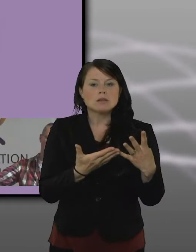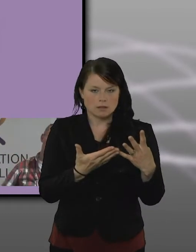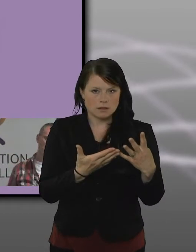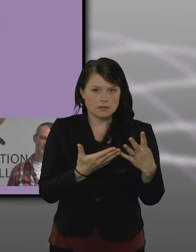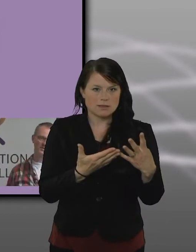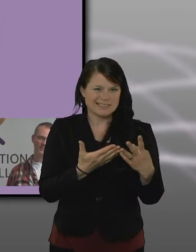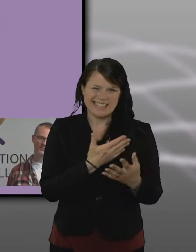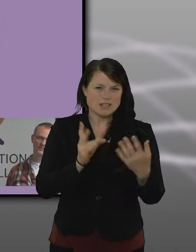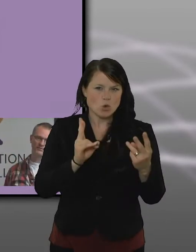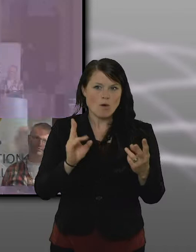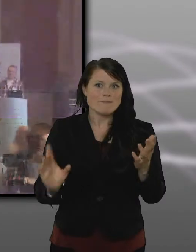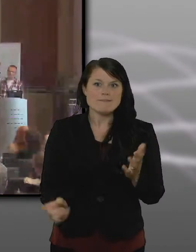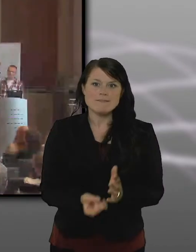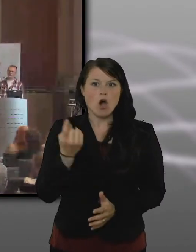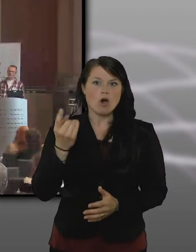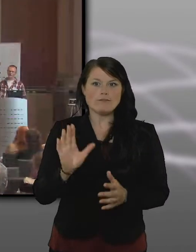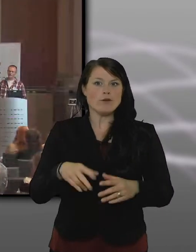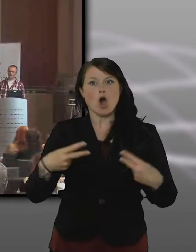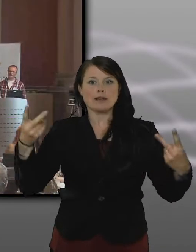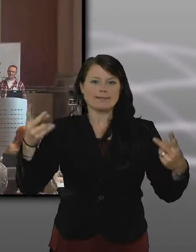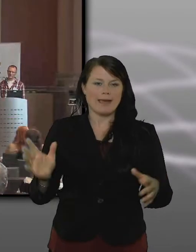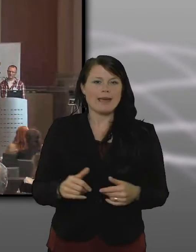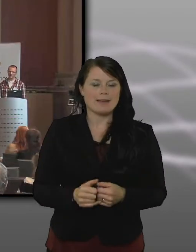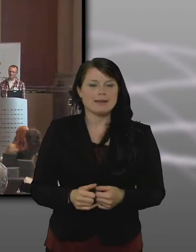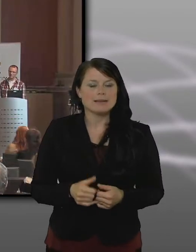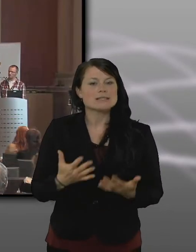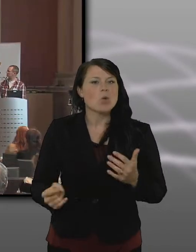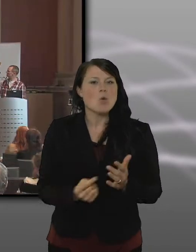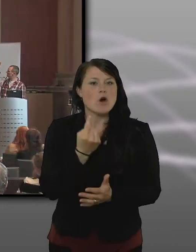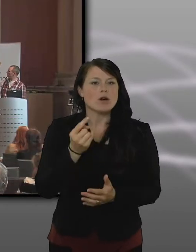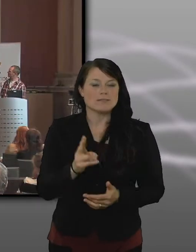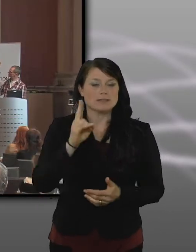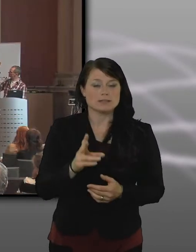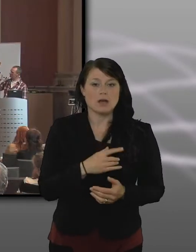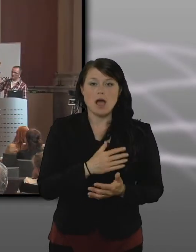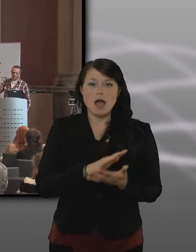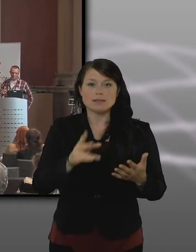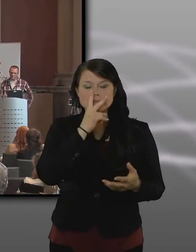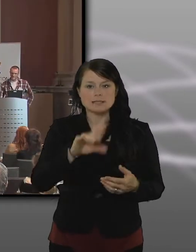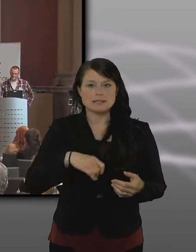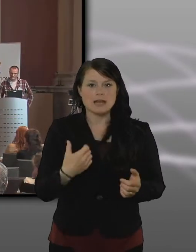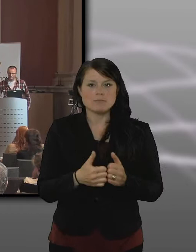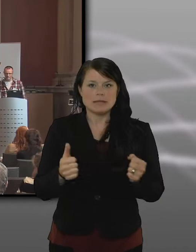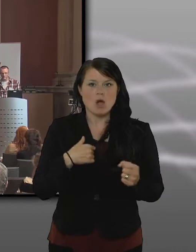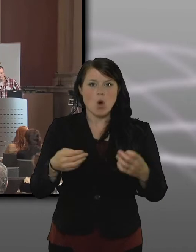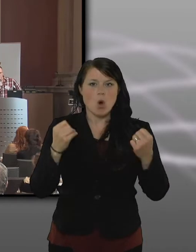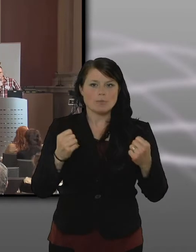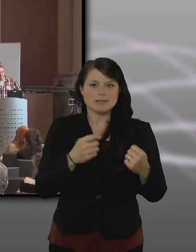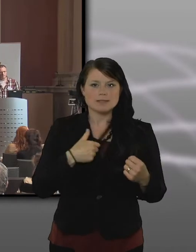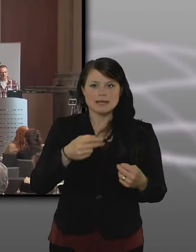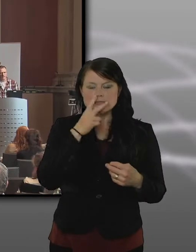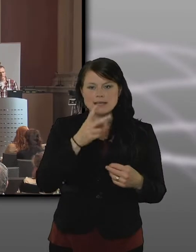inte är så vanligt. Jag hade knappt sett det själv först. Men jag hoppas att vi kan se på